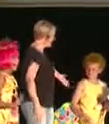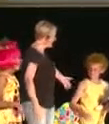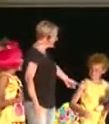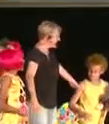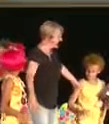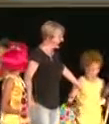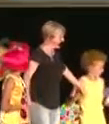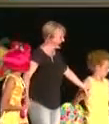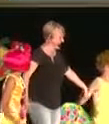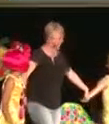Venez tous.